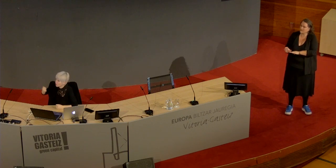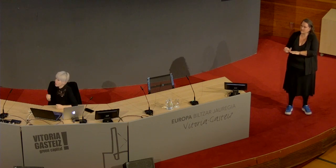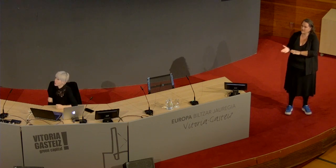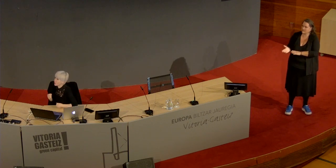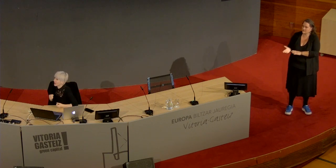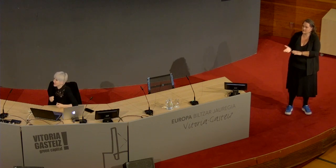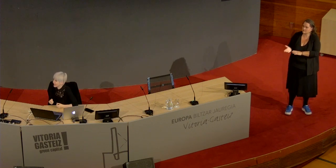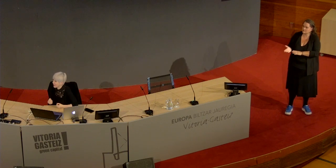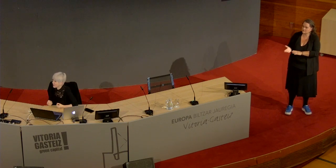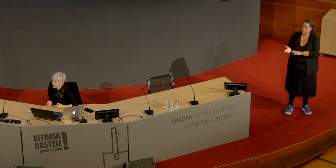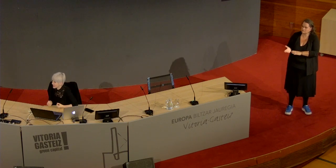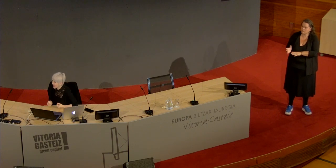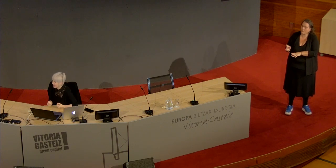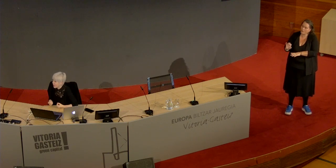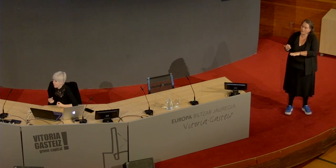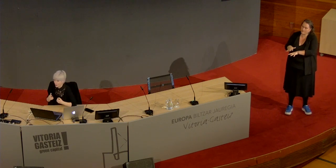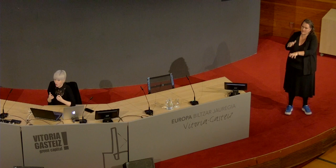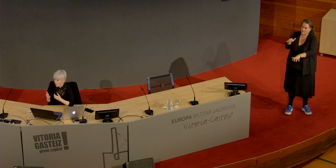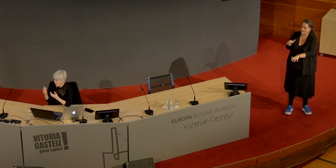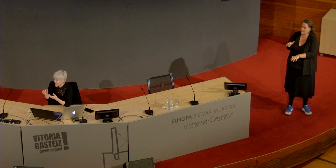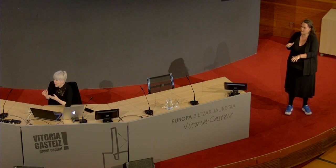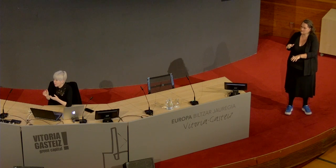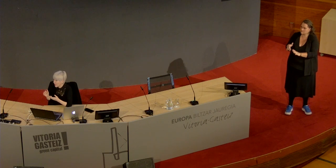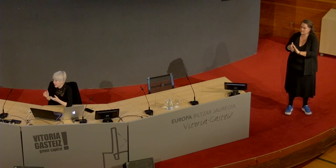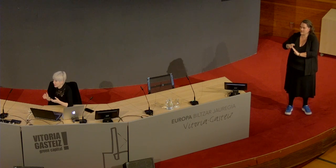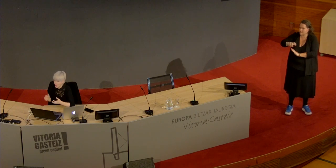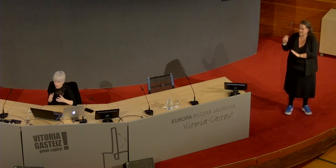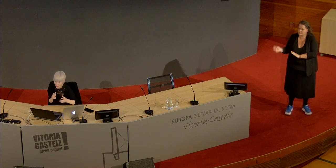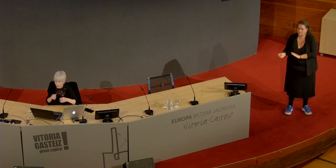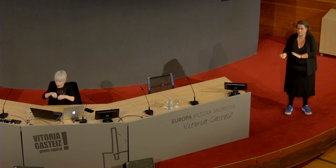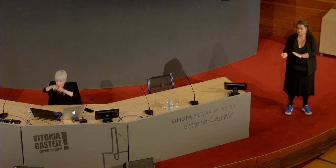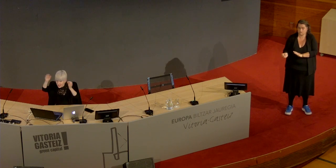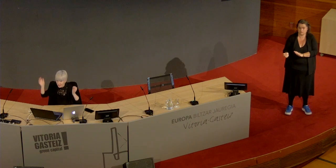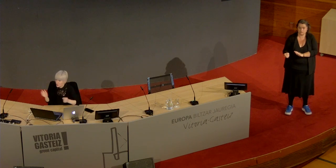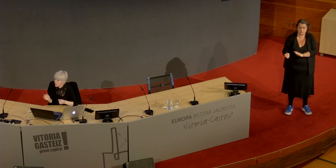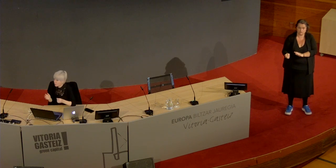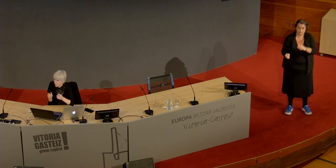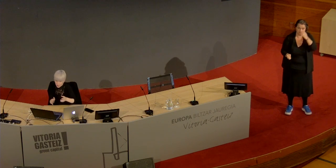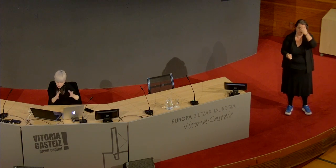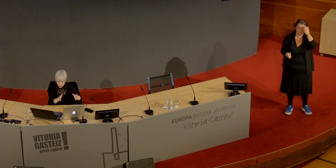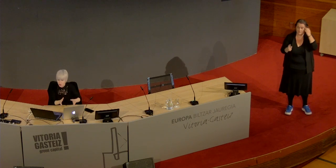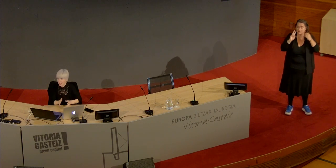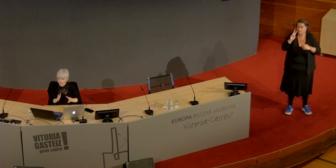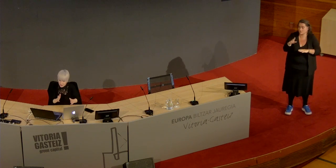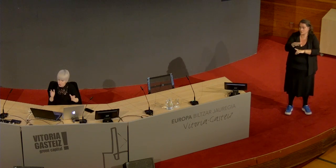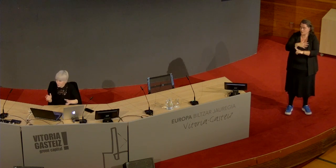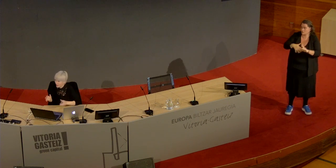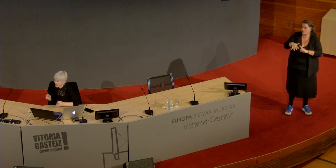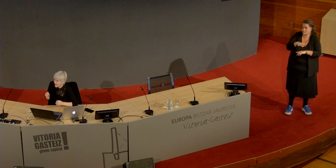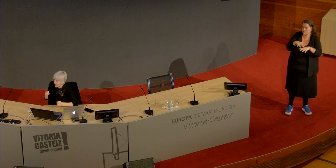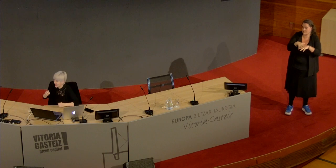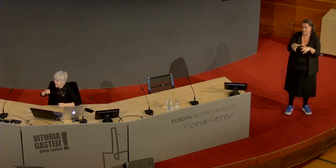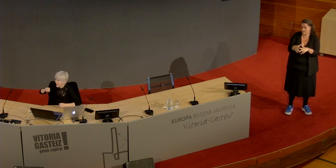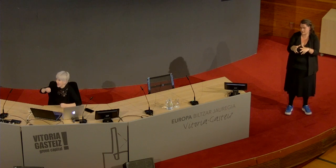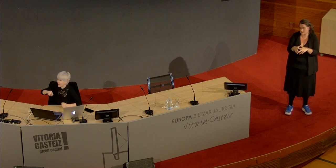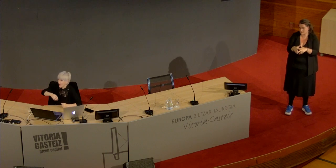altos son garantía de diversidad cuando lo que está aconteciendo cada vez más en esos contextos redes sociales